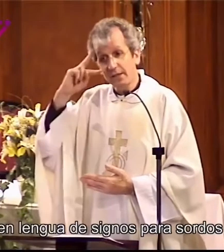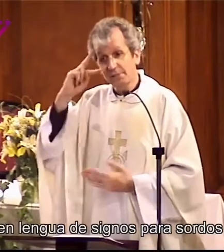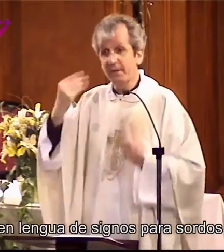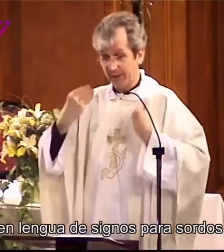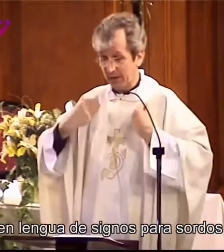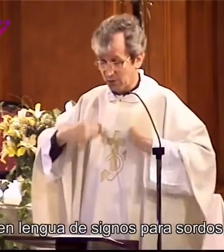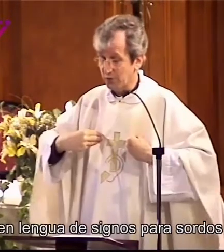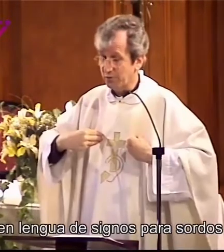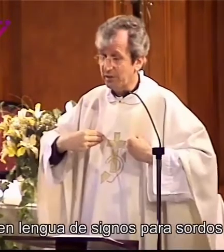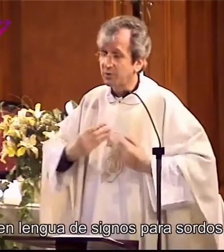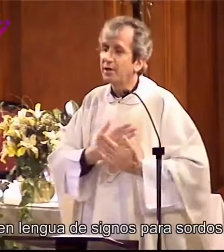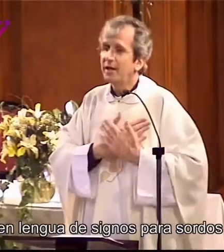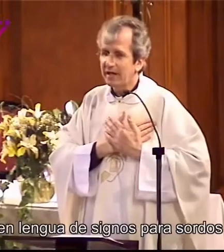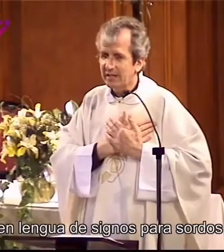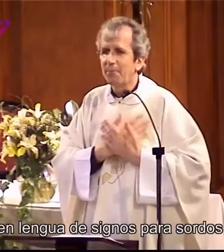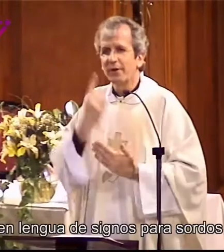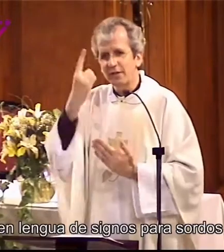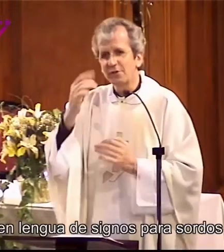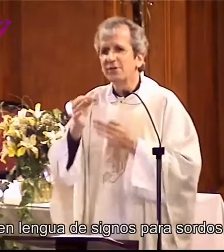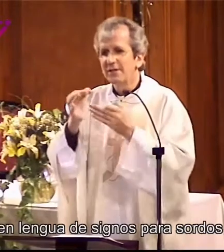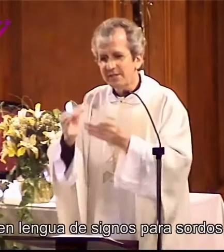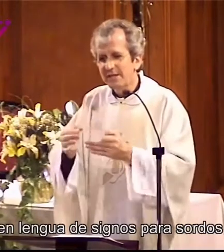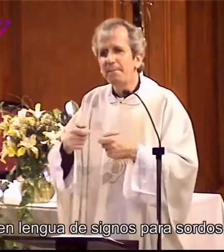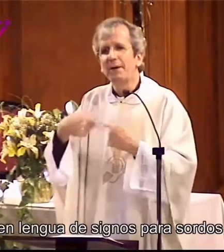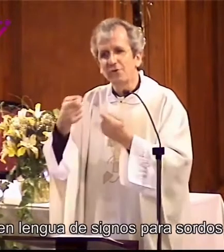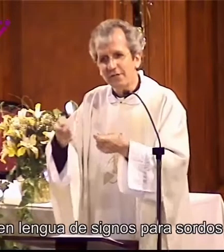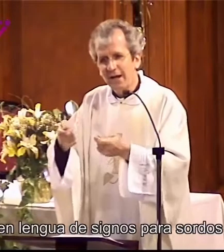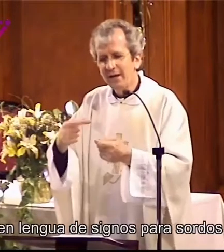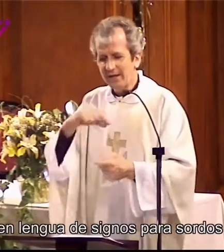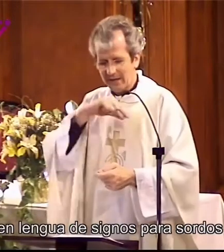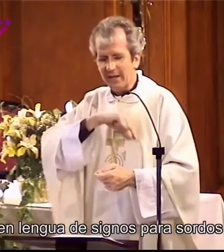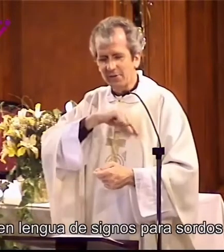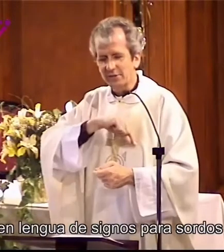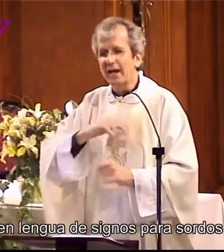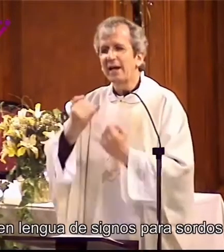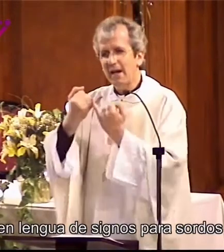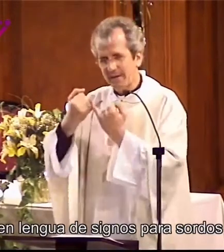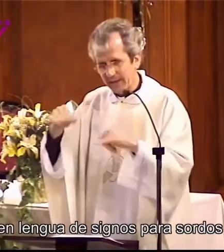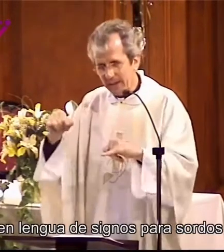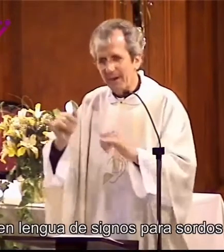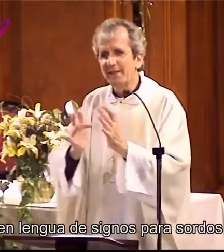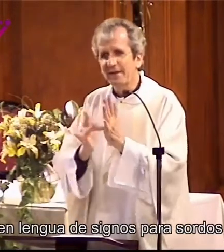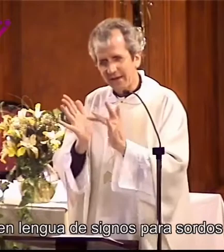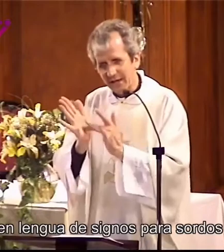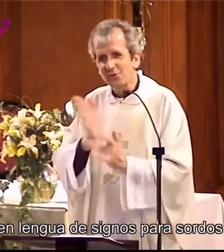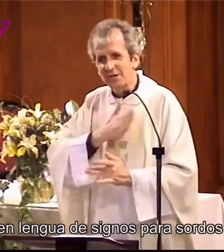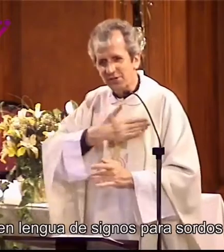experimentar nosotros mismos ese amor que Dios siempre nos da y que nos da la verdadera paz que Jesucristo